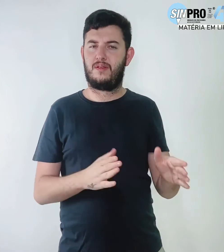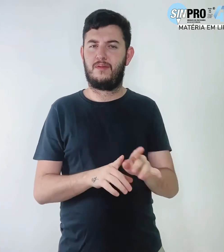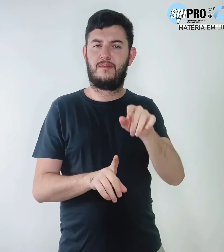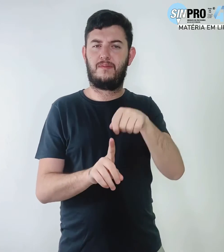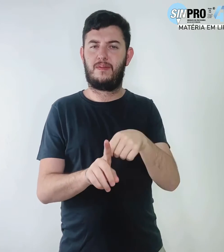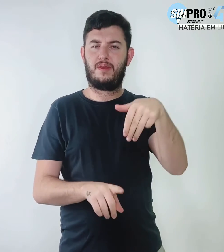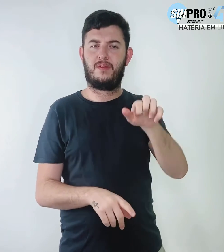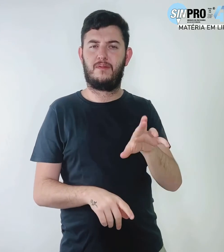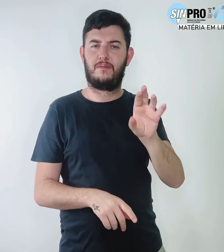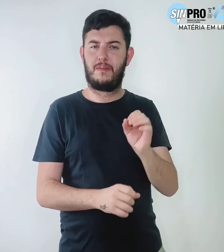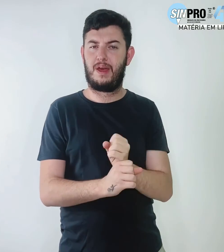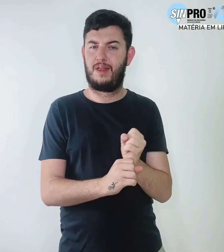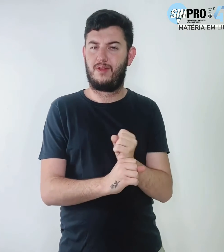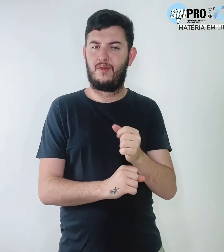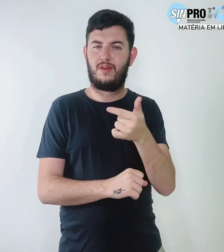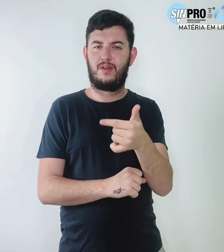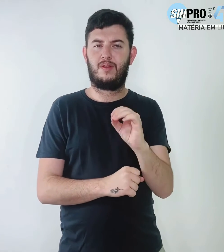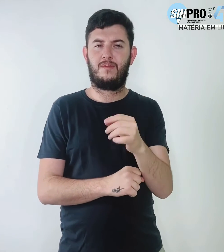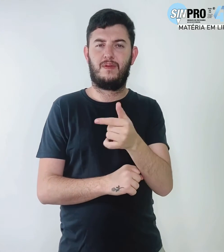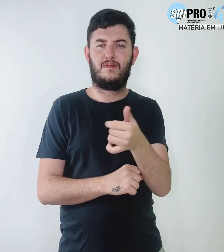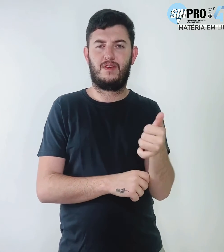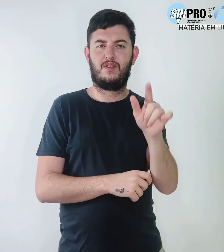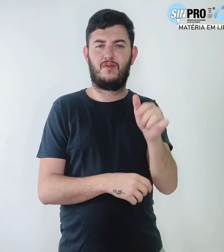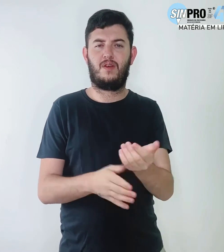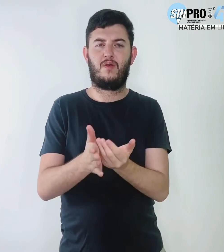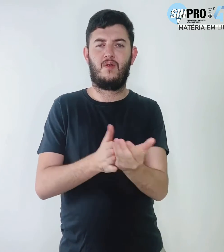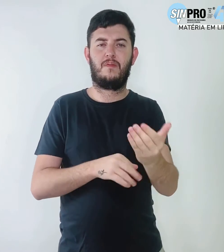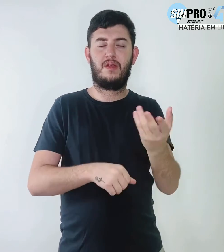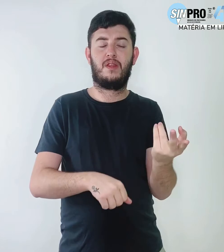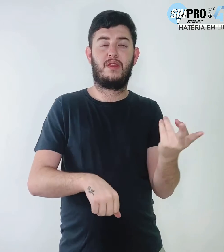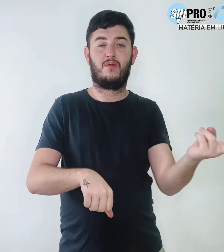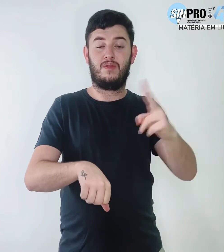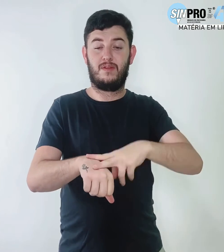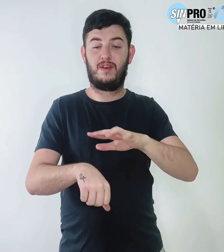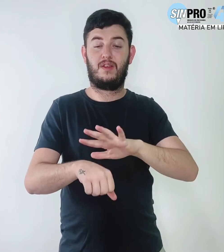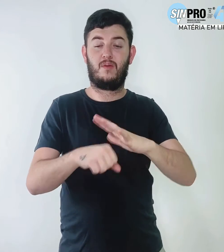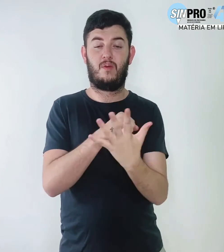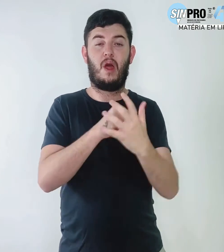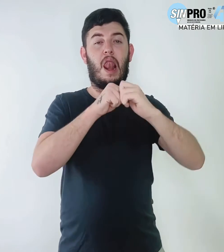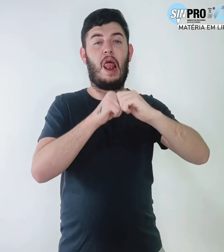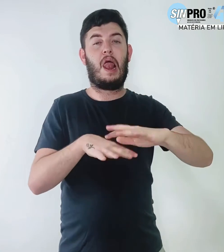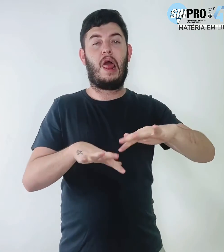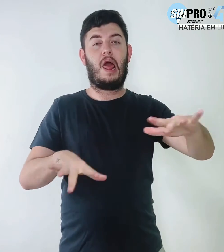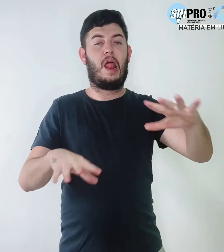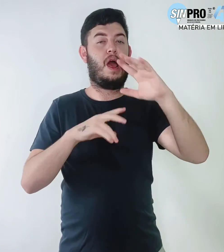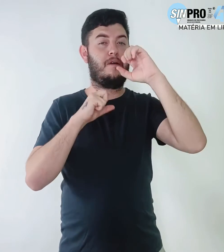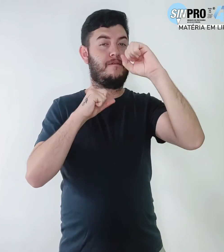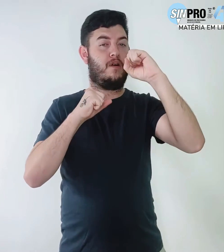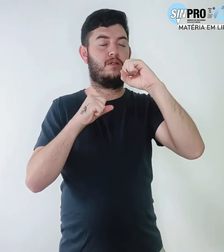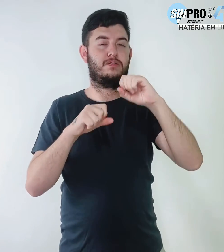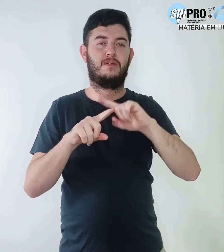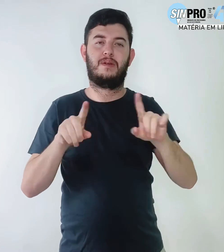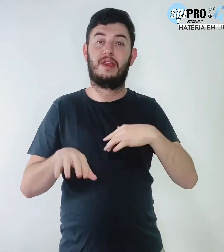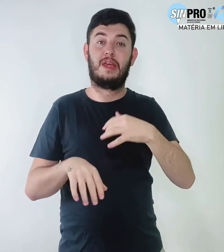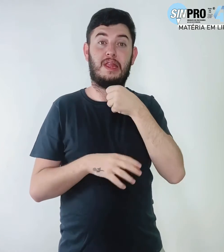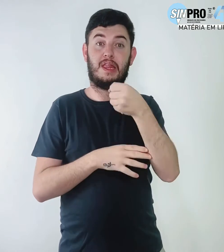Março de 2021, início da segunda onda. Em entrevista exclusiva para o Sindicato